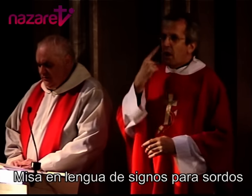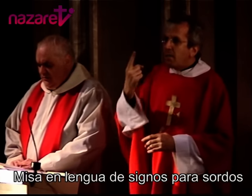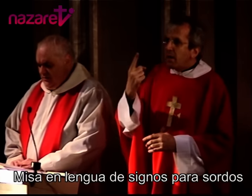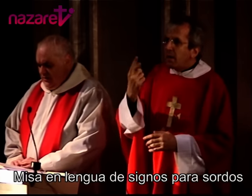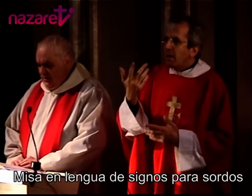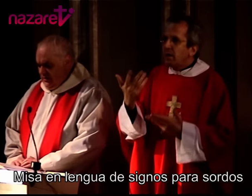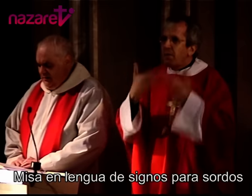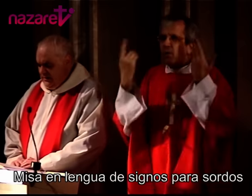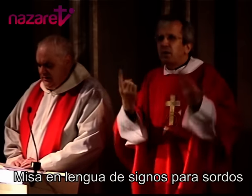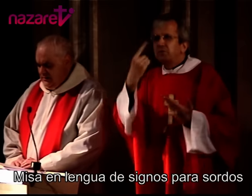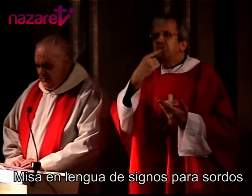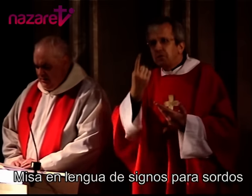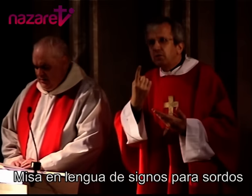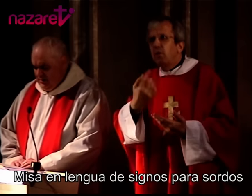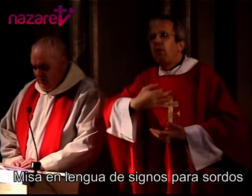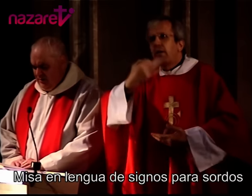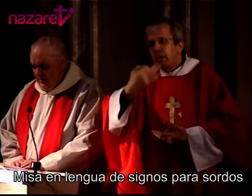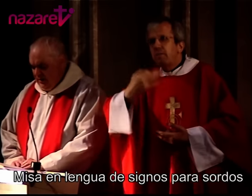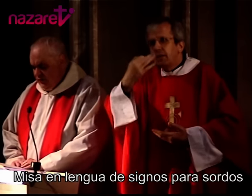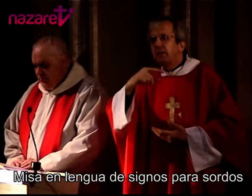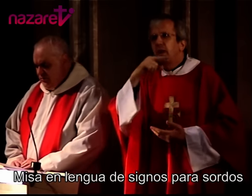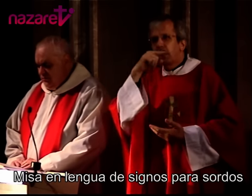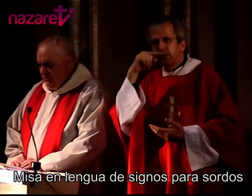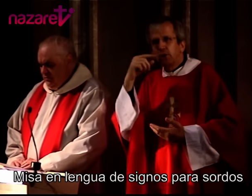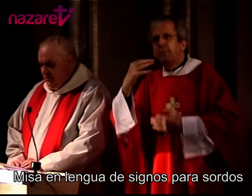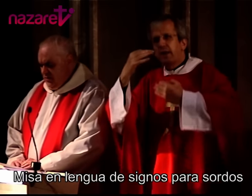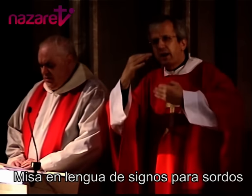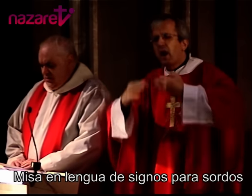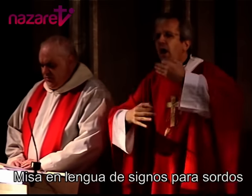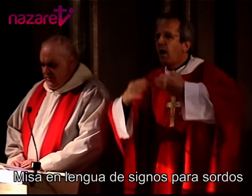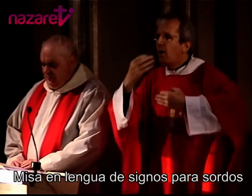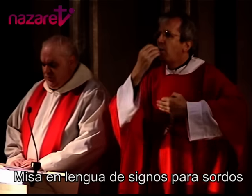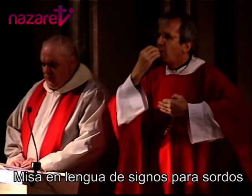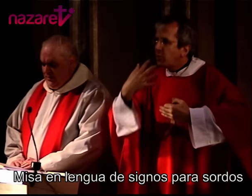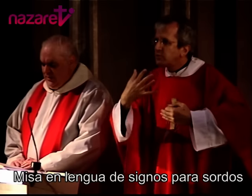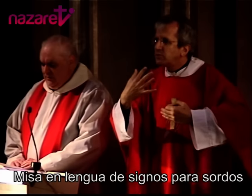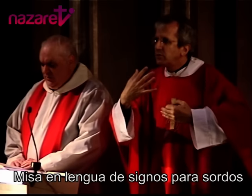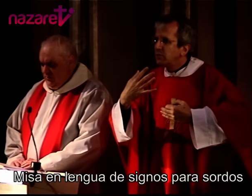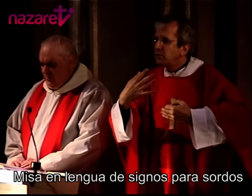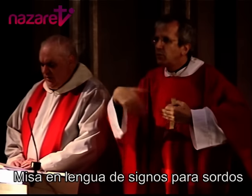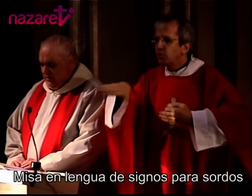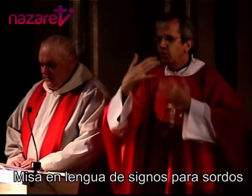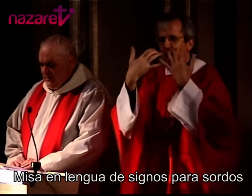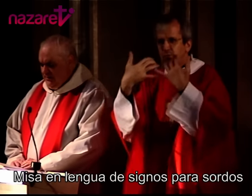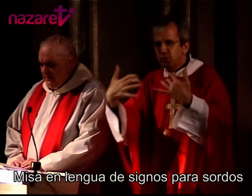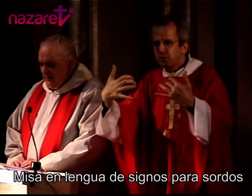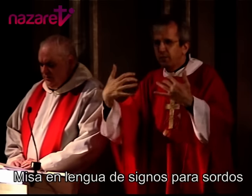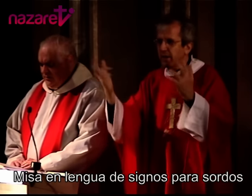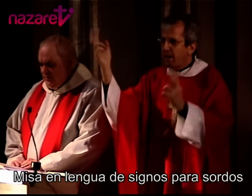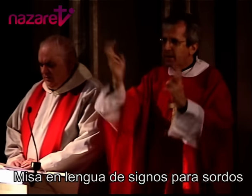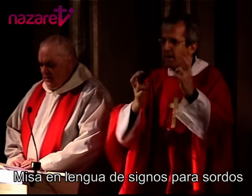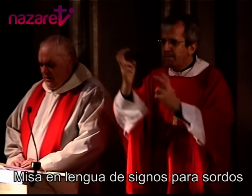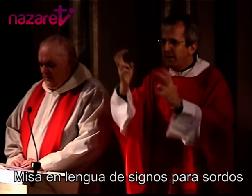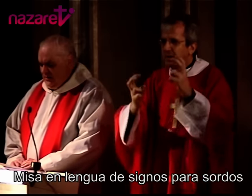diciendo: realmente este hombre era justo. Toda la muchedumbre que había concurrido a este